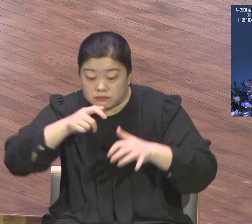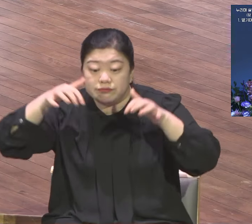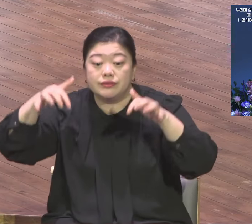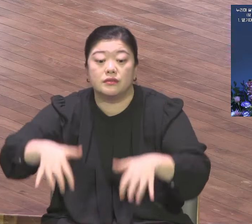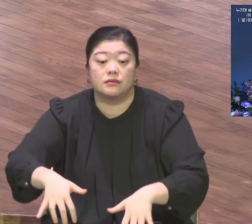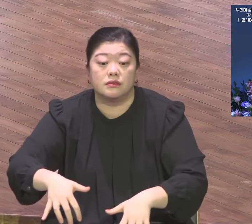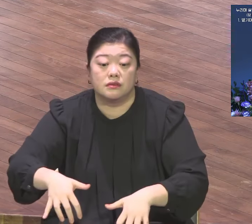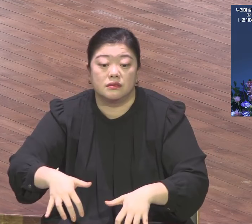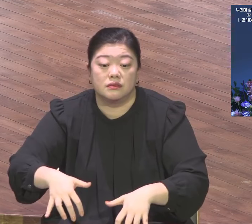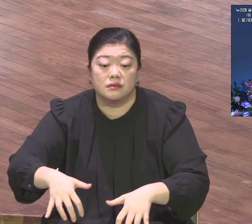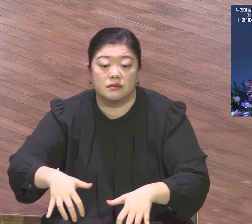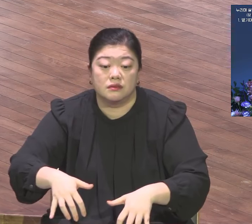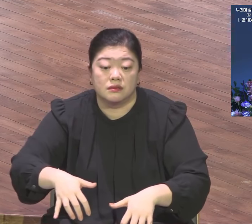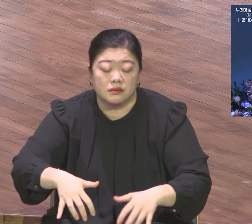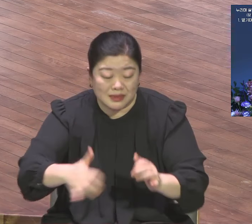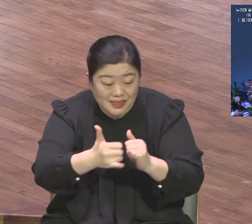거예요.